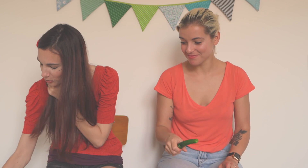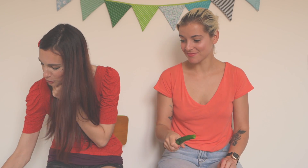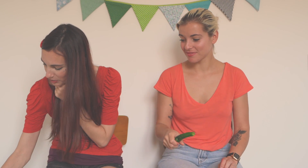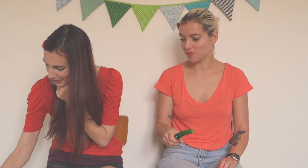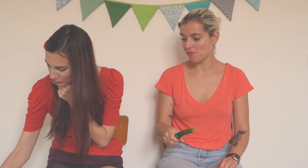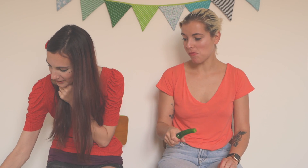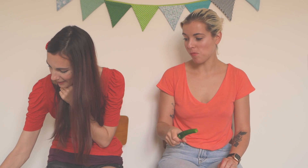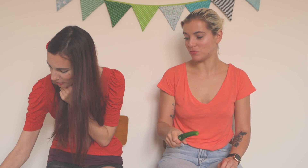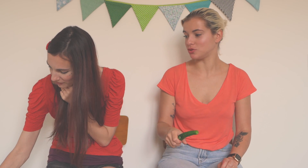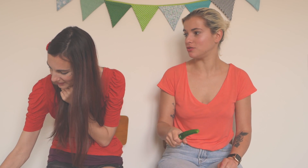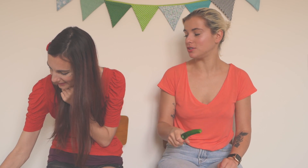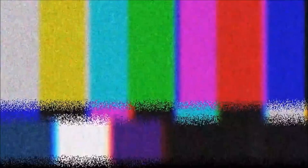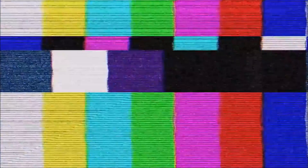je suis hyper vulgaire comme fille. Ouais, tu...